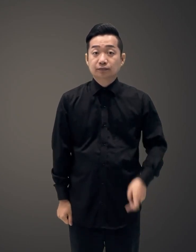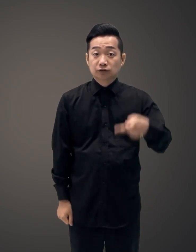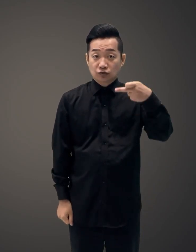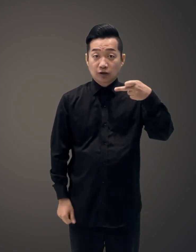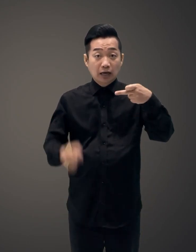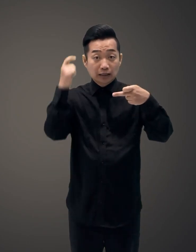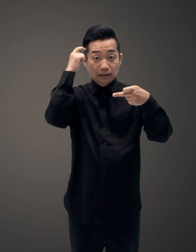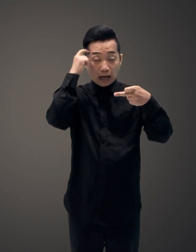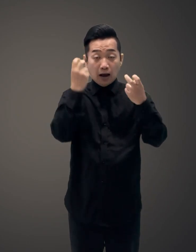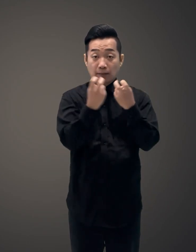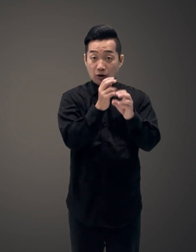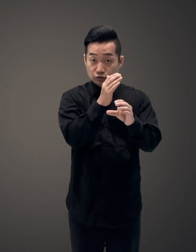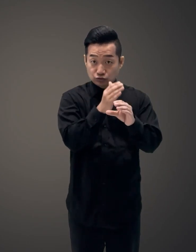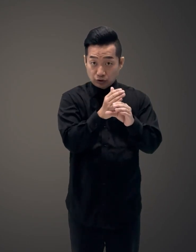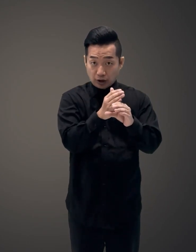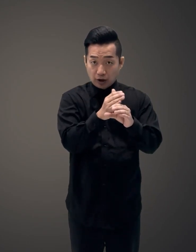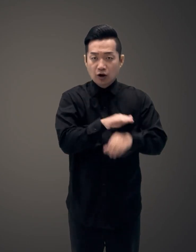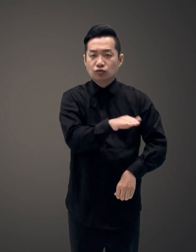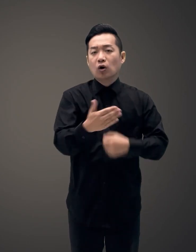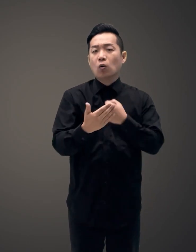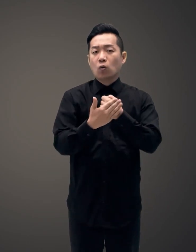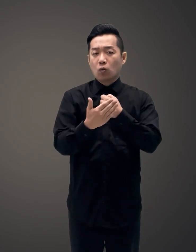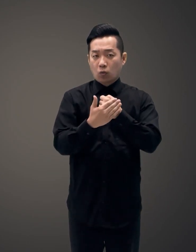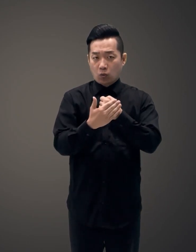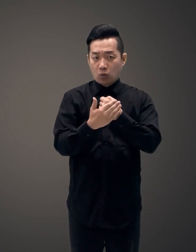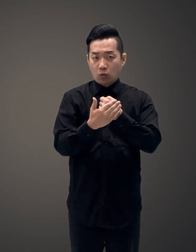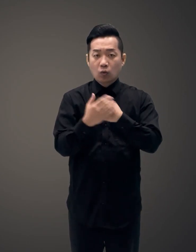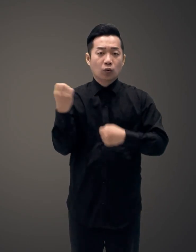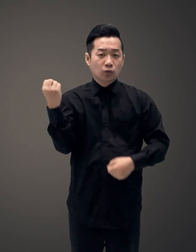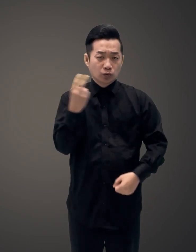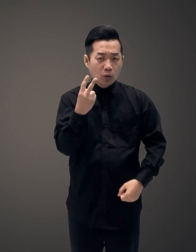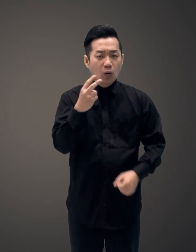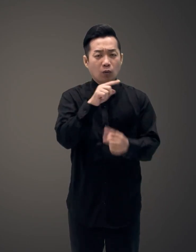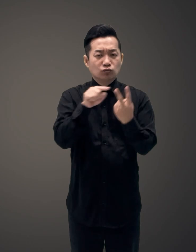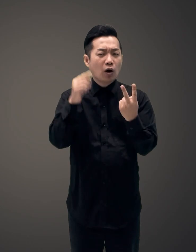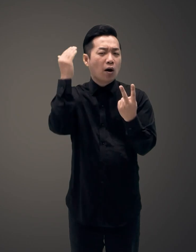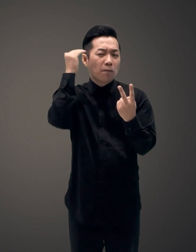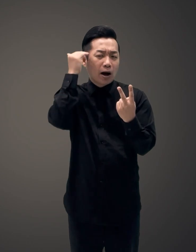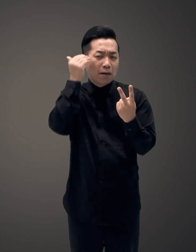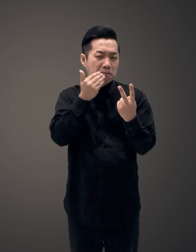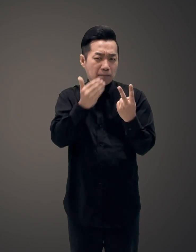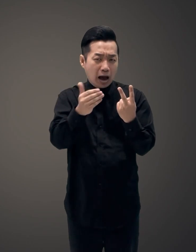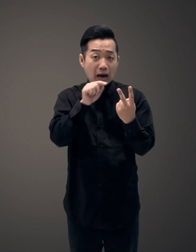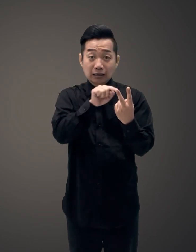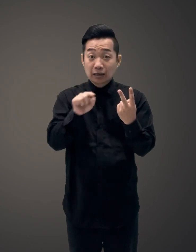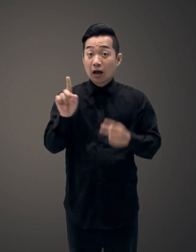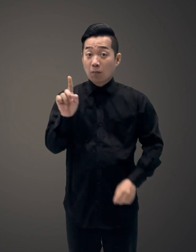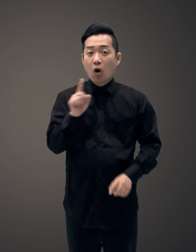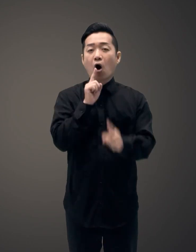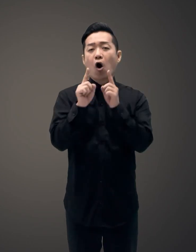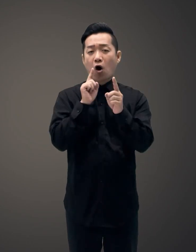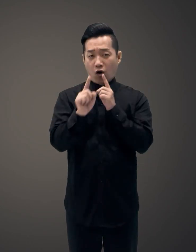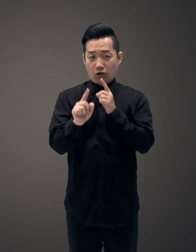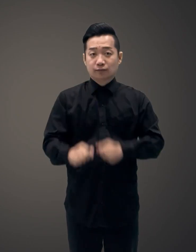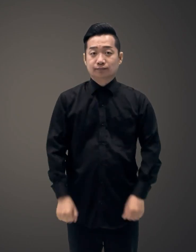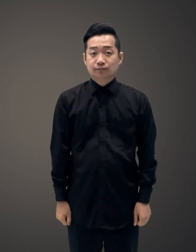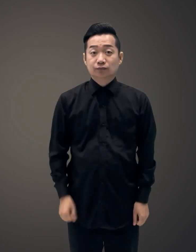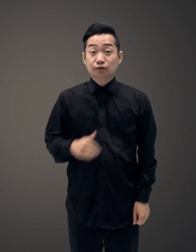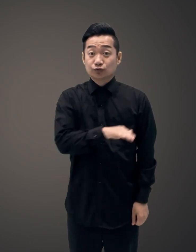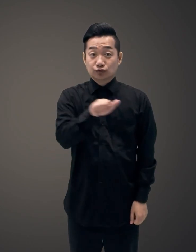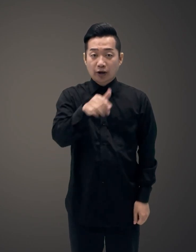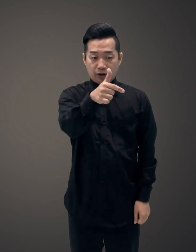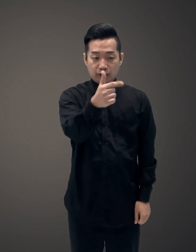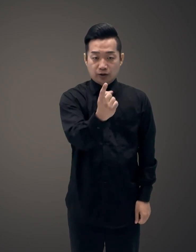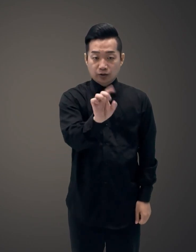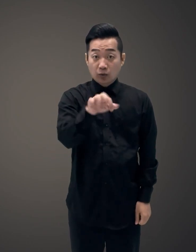다음은 12가지 생각법 중에 우리를 도울 수도 방해할 수도 있는 언어에 대한 이야기다.